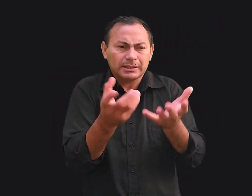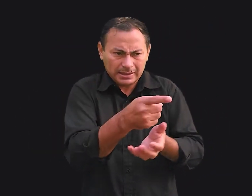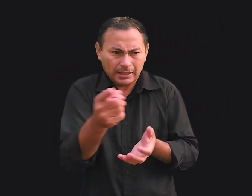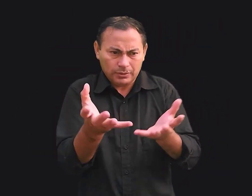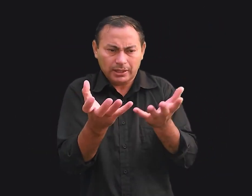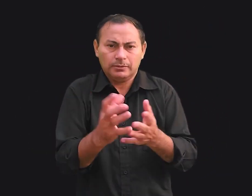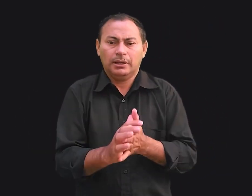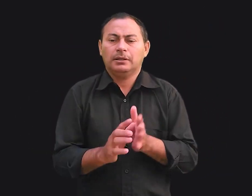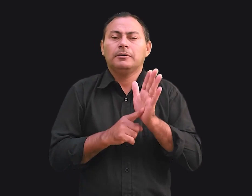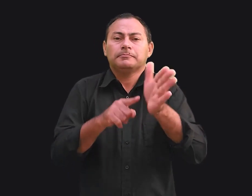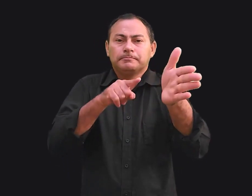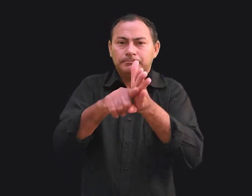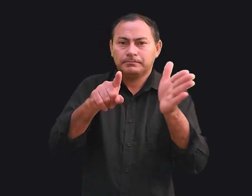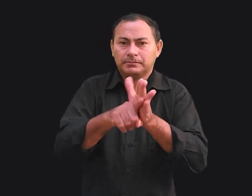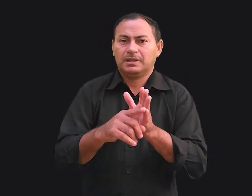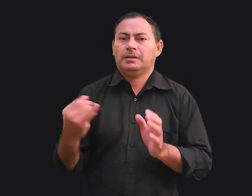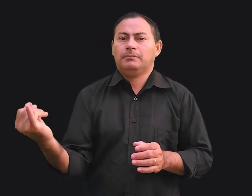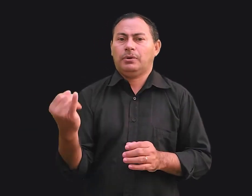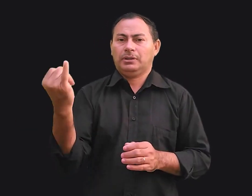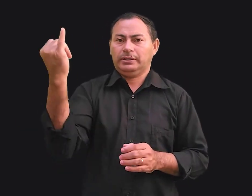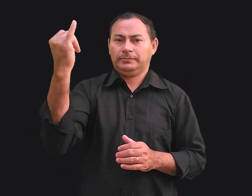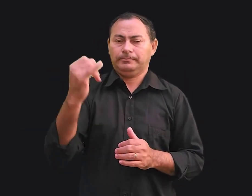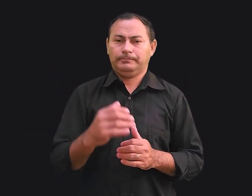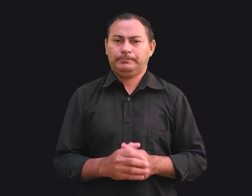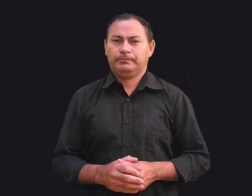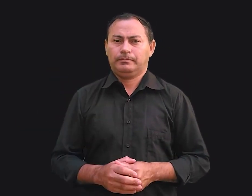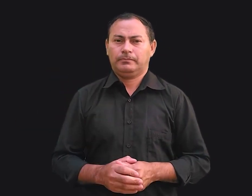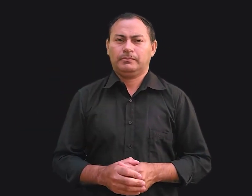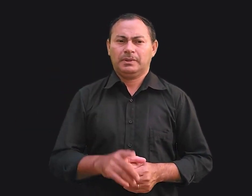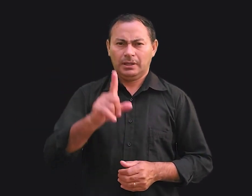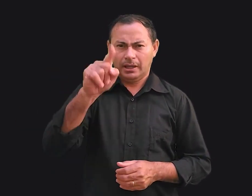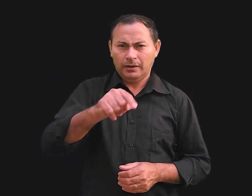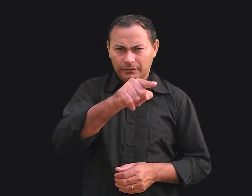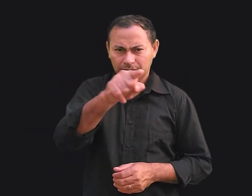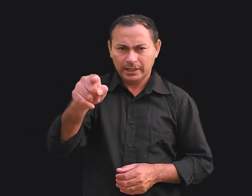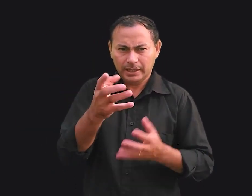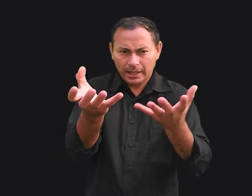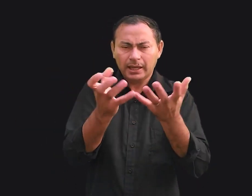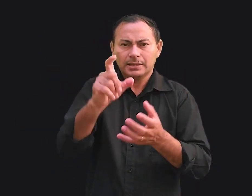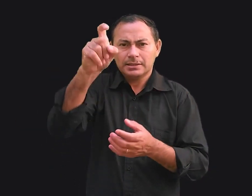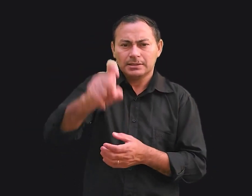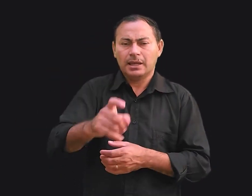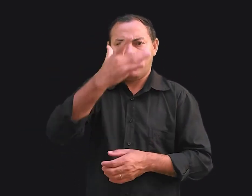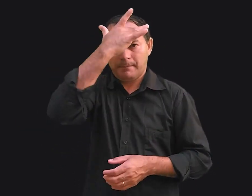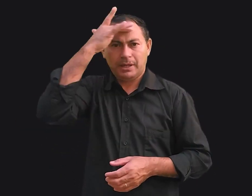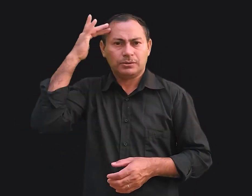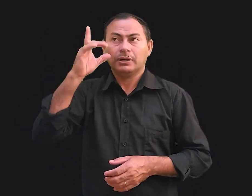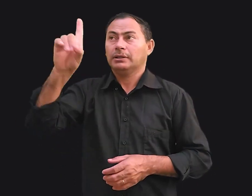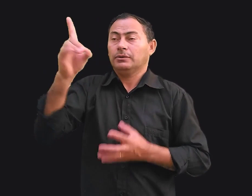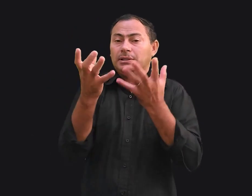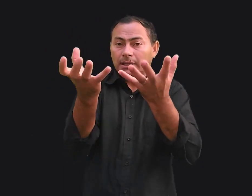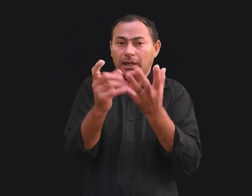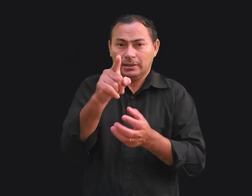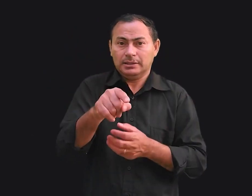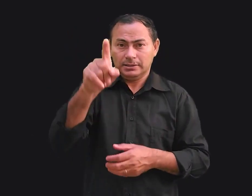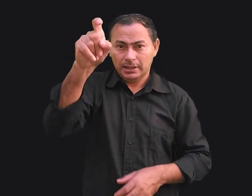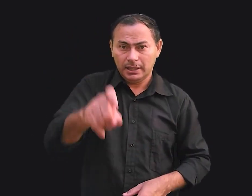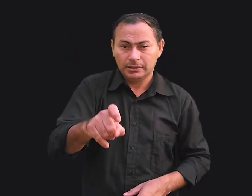estava levantando uma questão muito importante. Será que você quer ser aquela pessoa que Deus quer que você seja